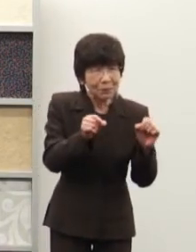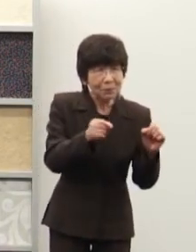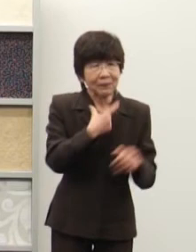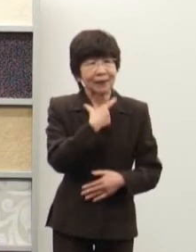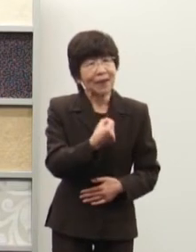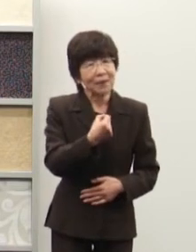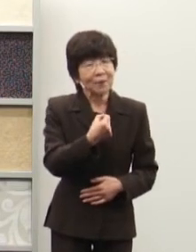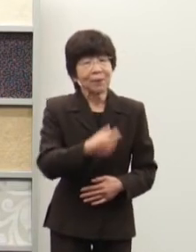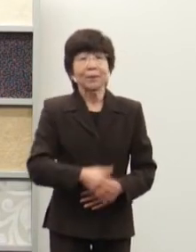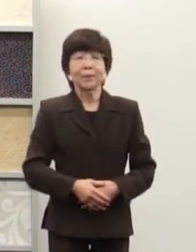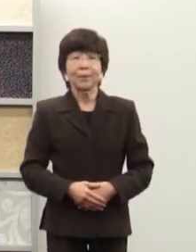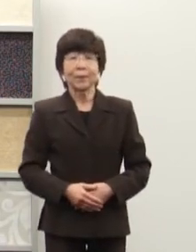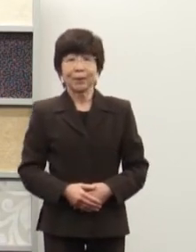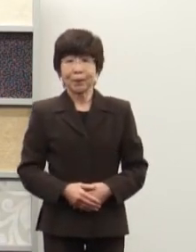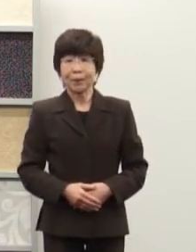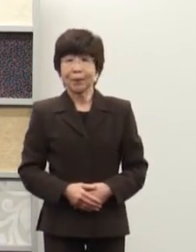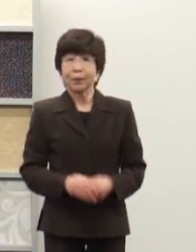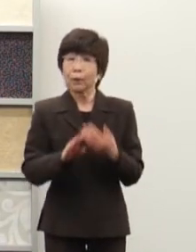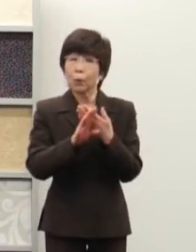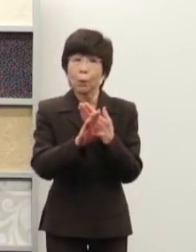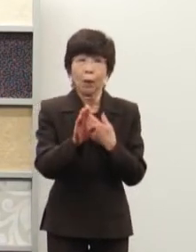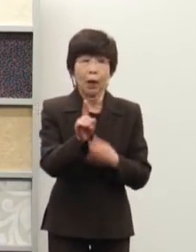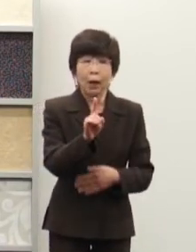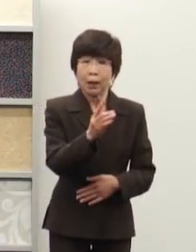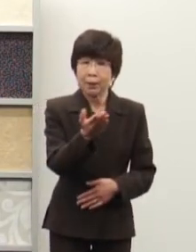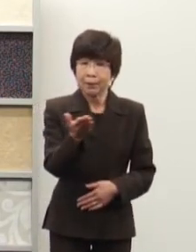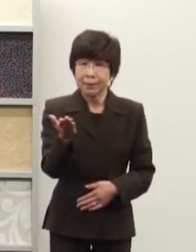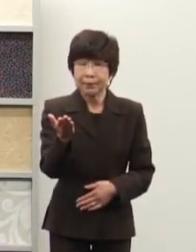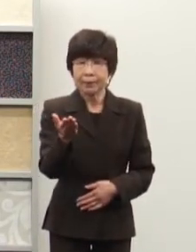。はい、他いかがでしょうか。